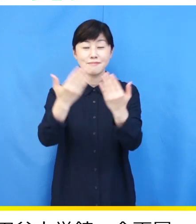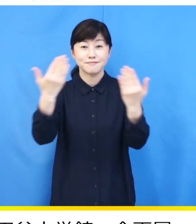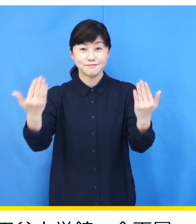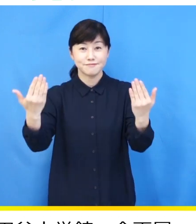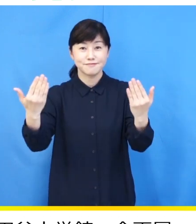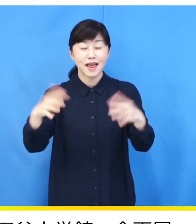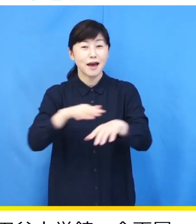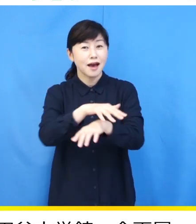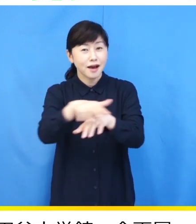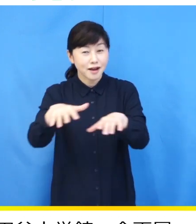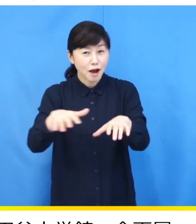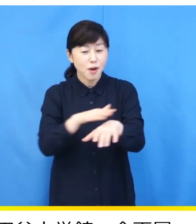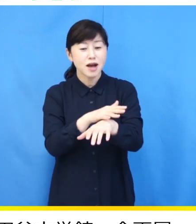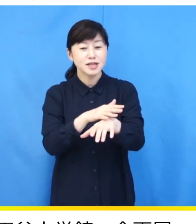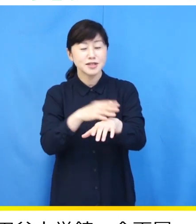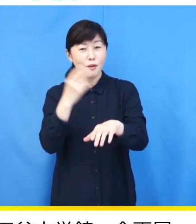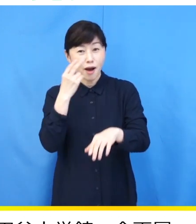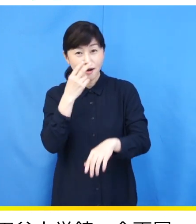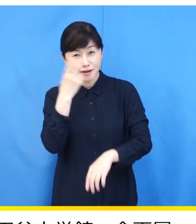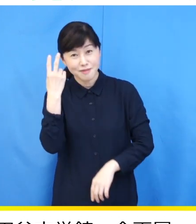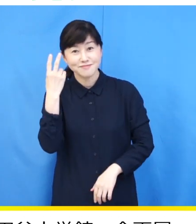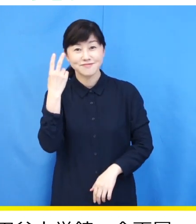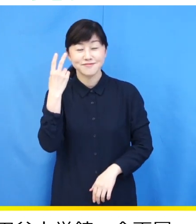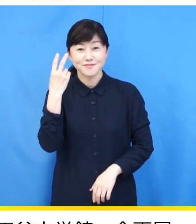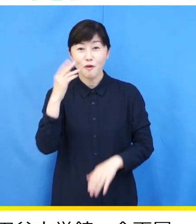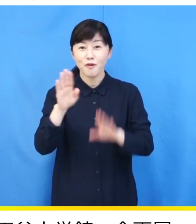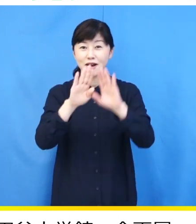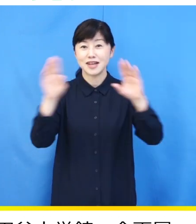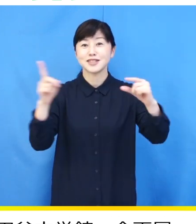の発見を開催しています